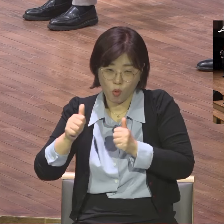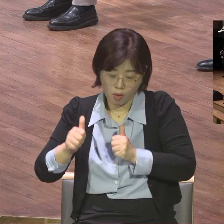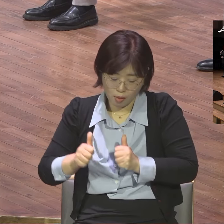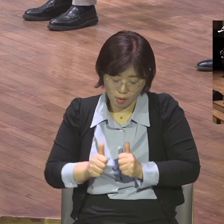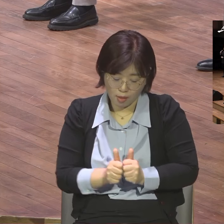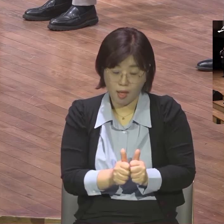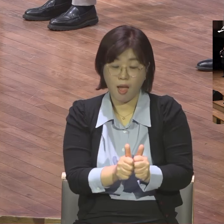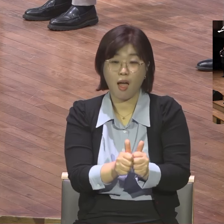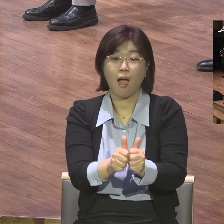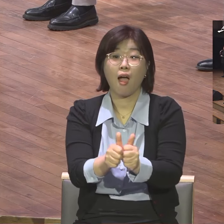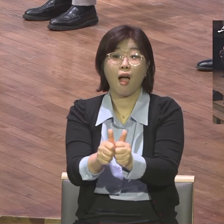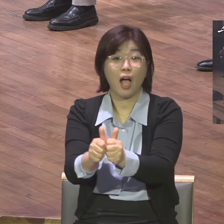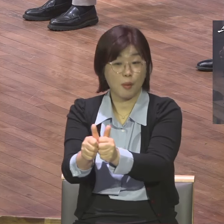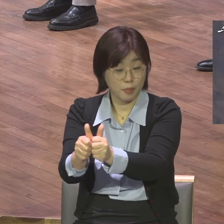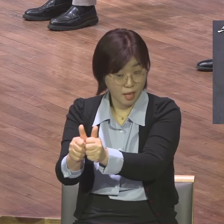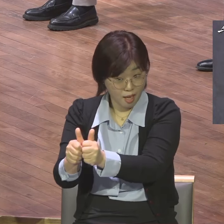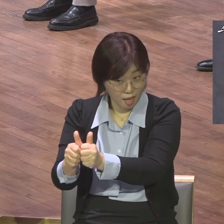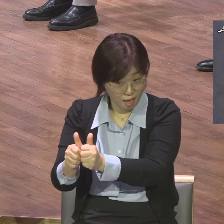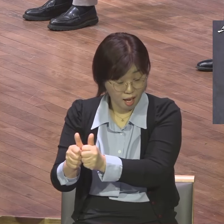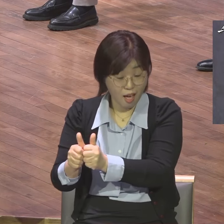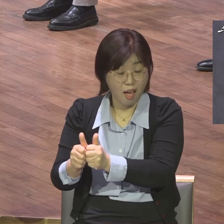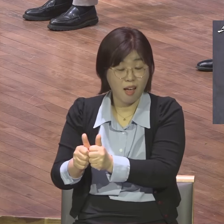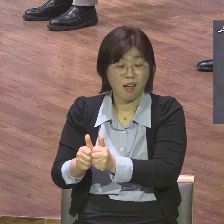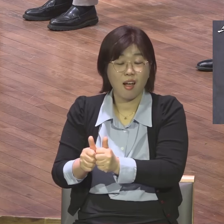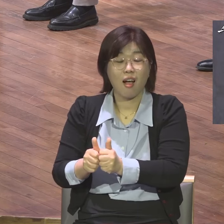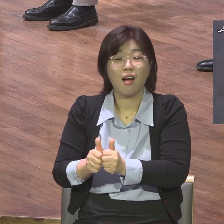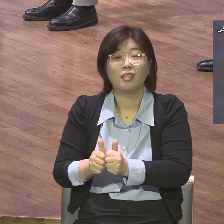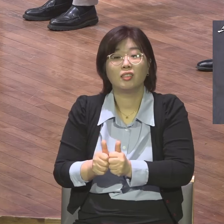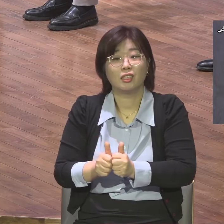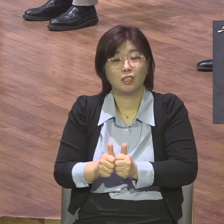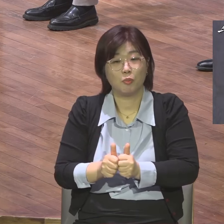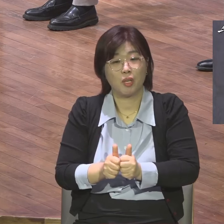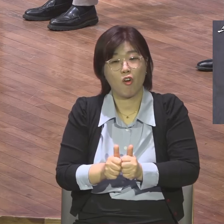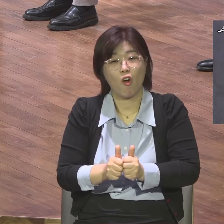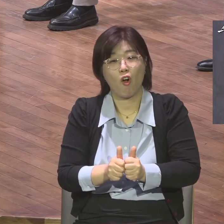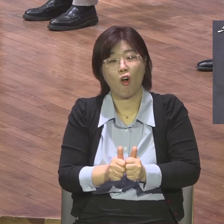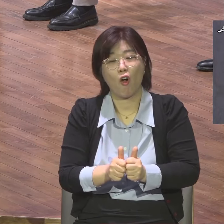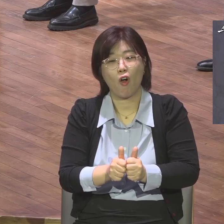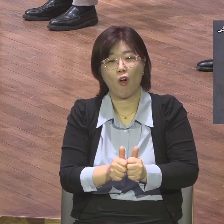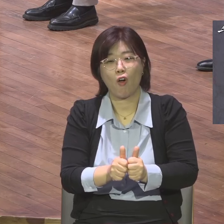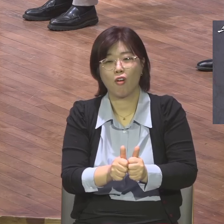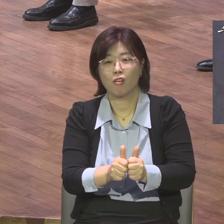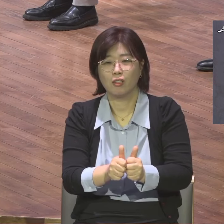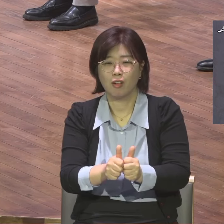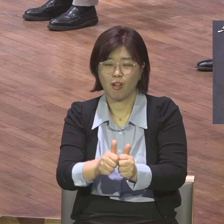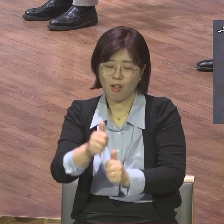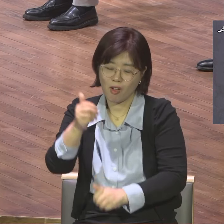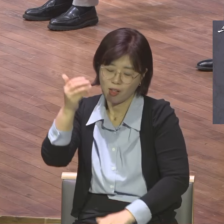함께 하시며